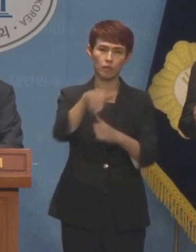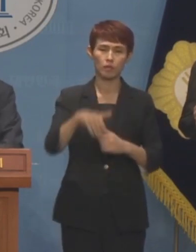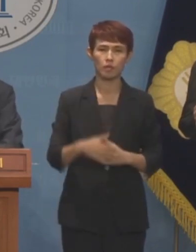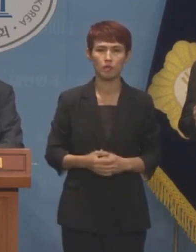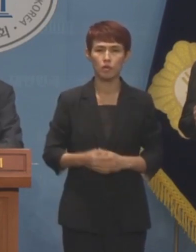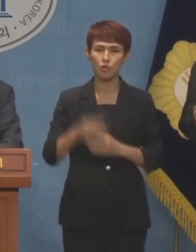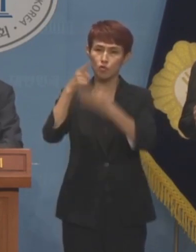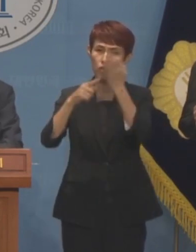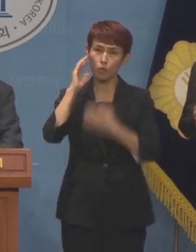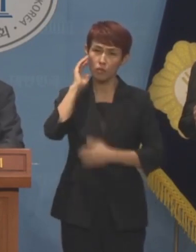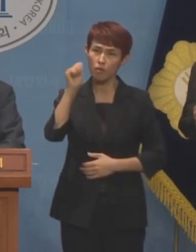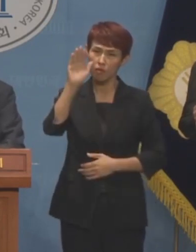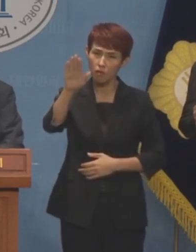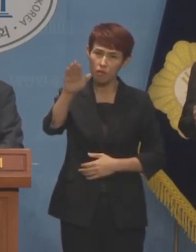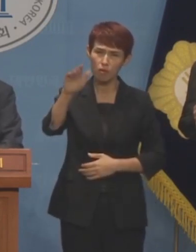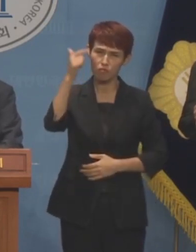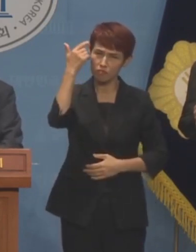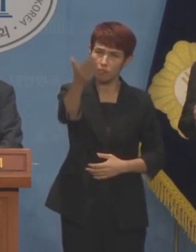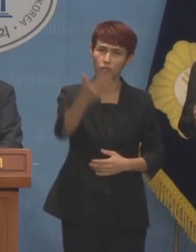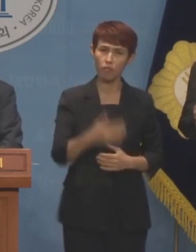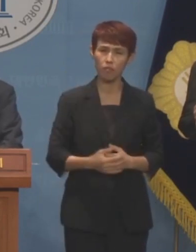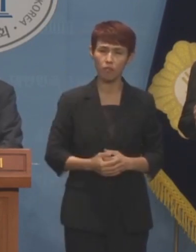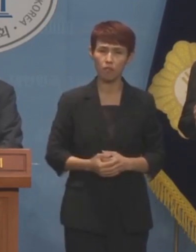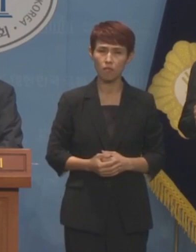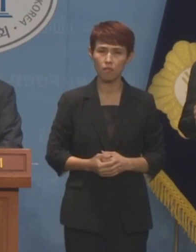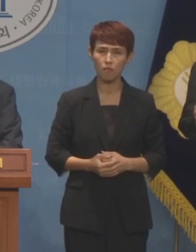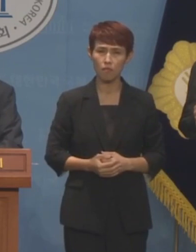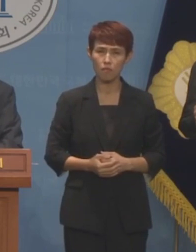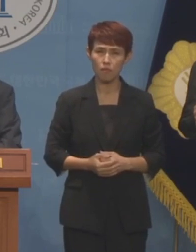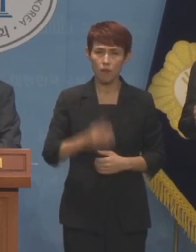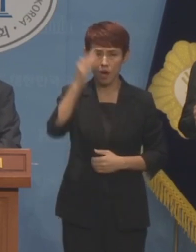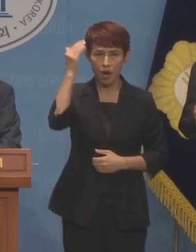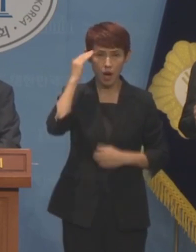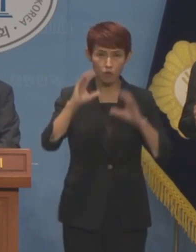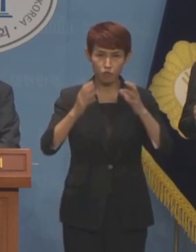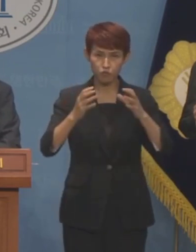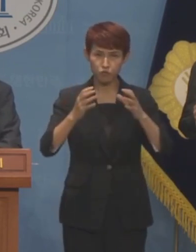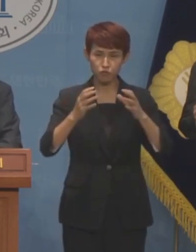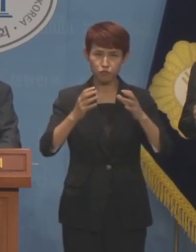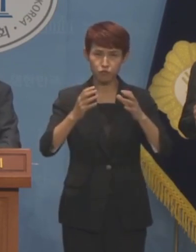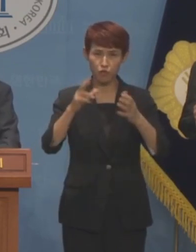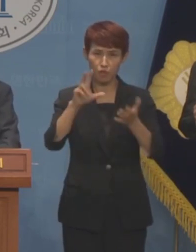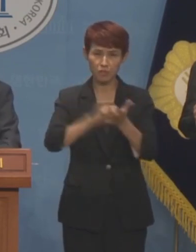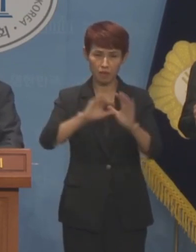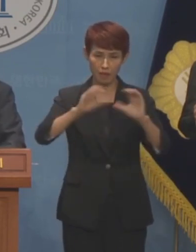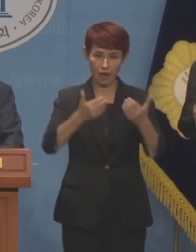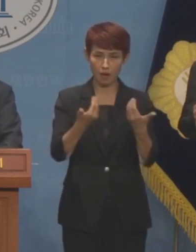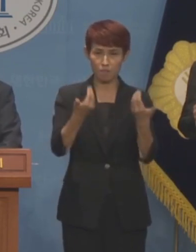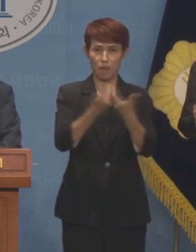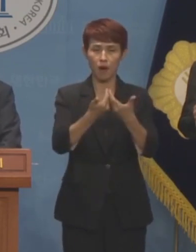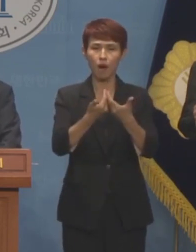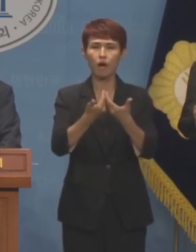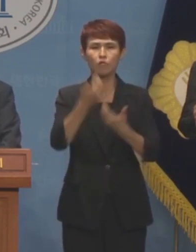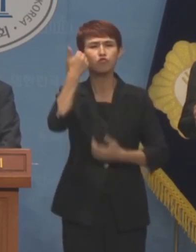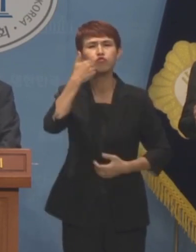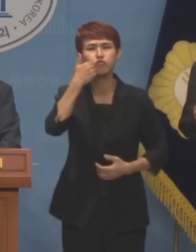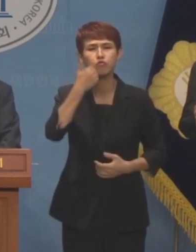윤석열 대통령에게 다시 한번 묻습니다. 정말 대한민국을 좀먹는 반국가 세력은